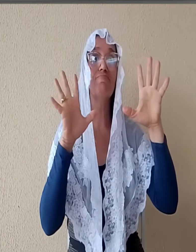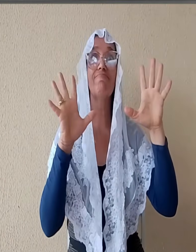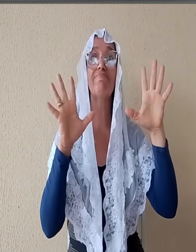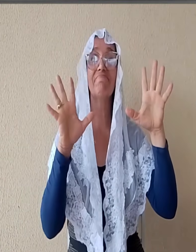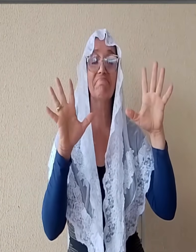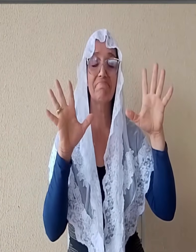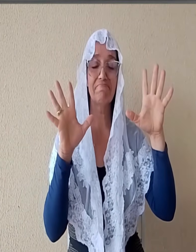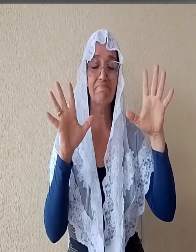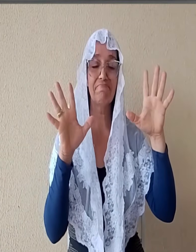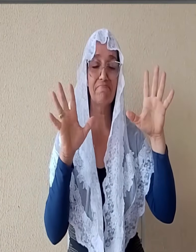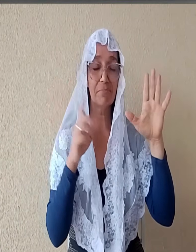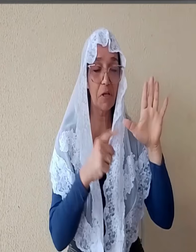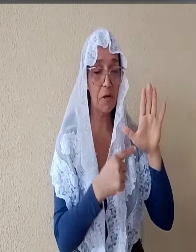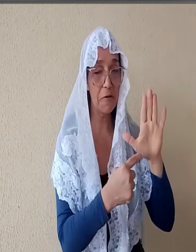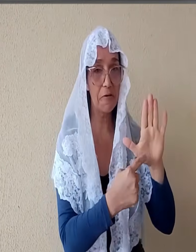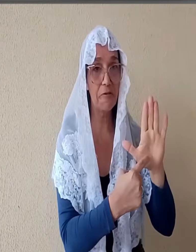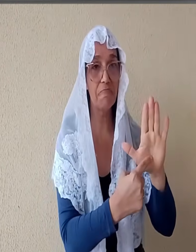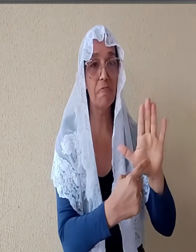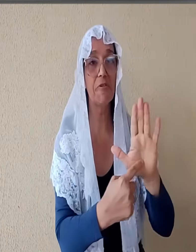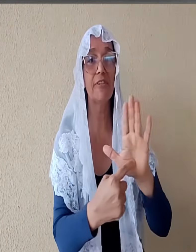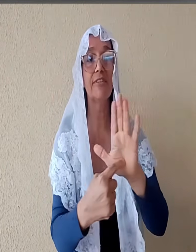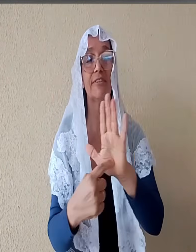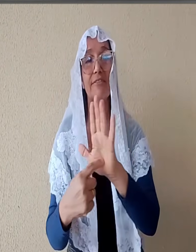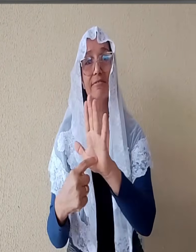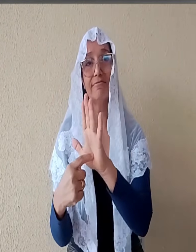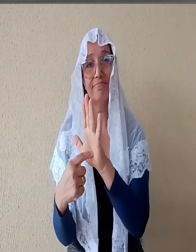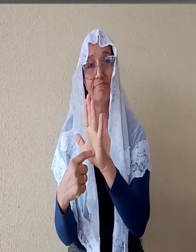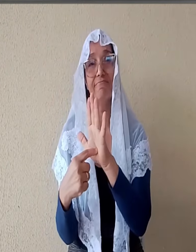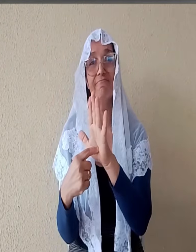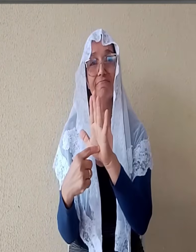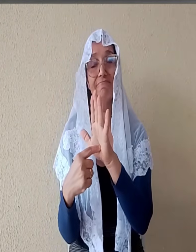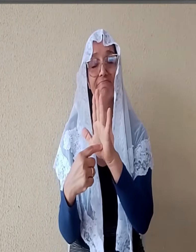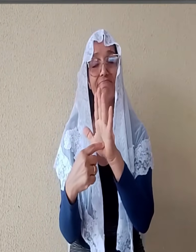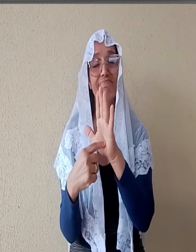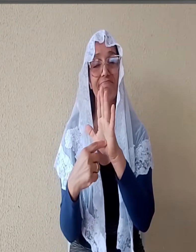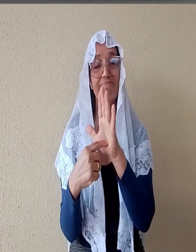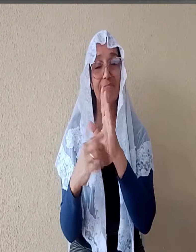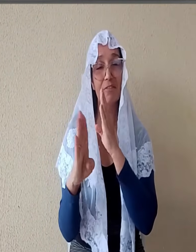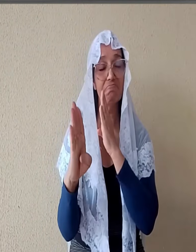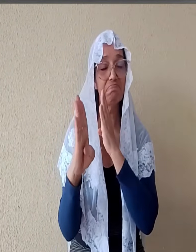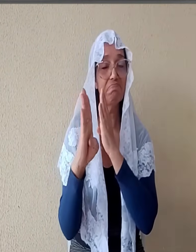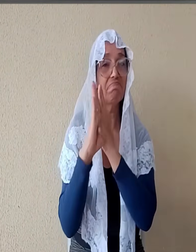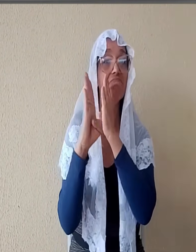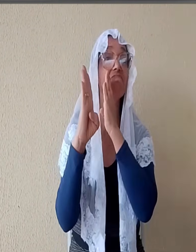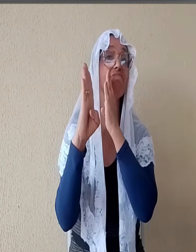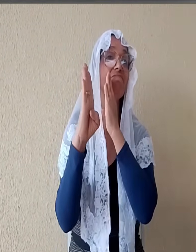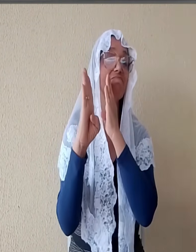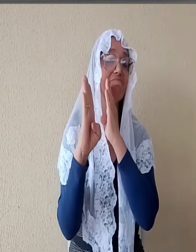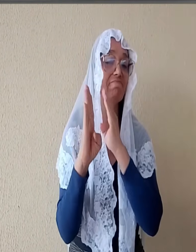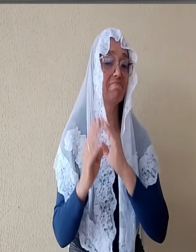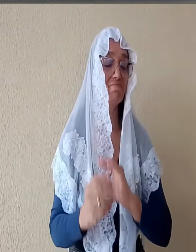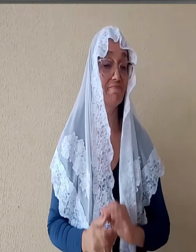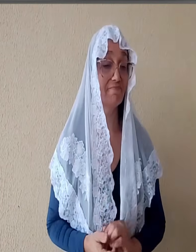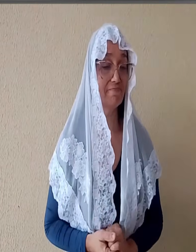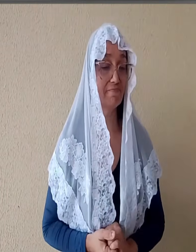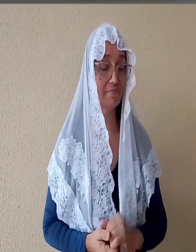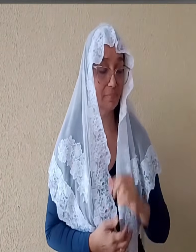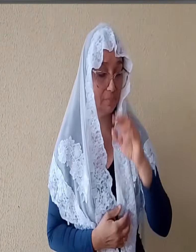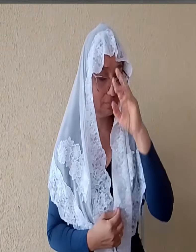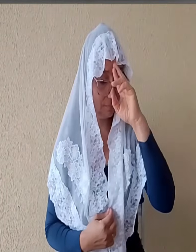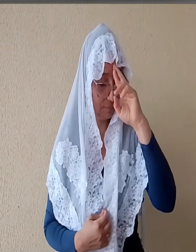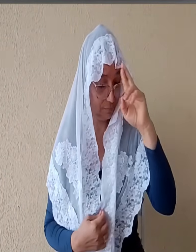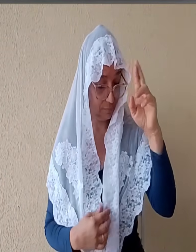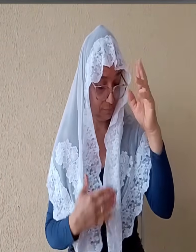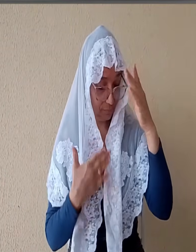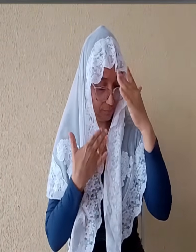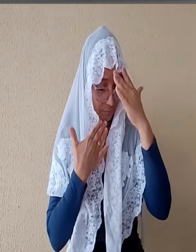na tua presença. Senhor, dizendo que tu és bom, Senhor, e que tua benignidade ela dura para sempre.